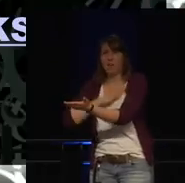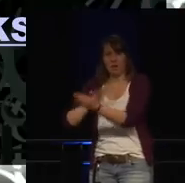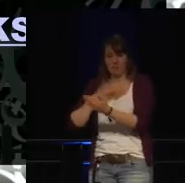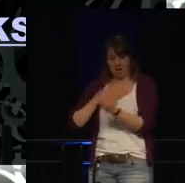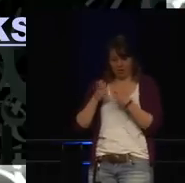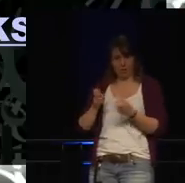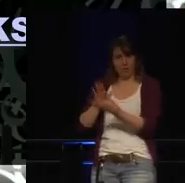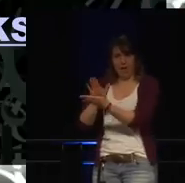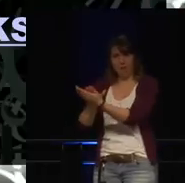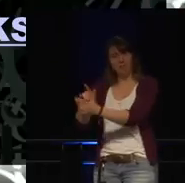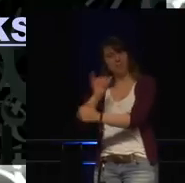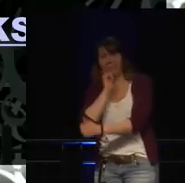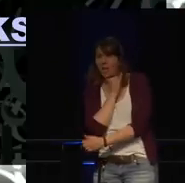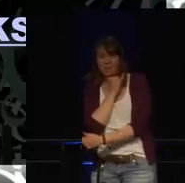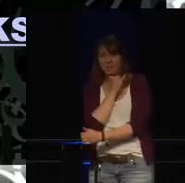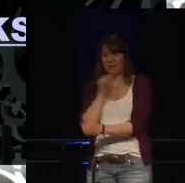que